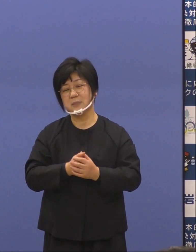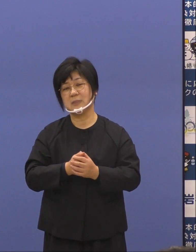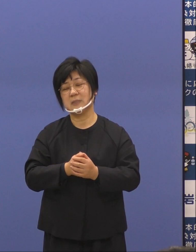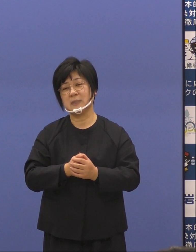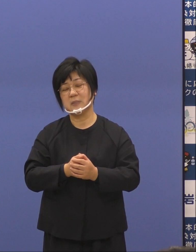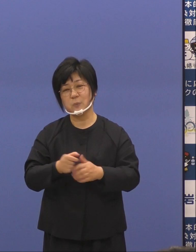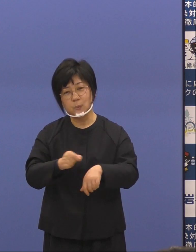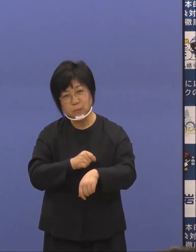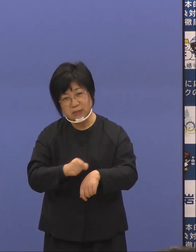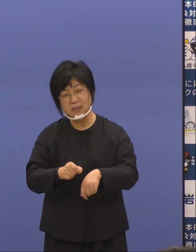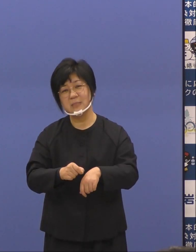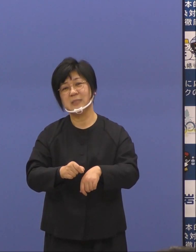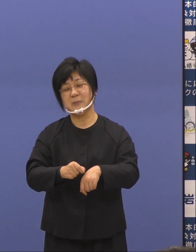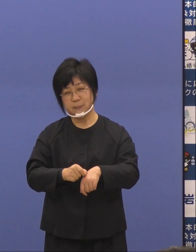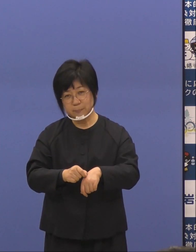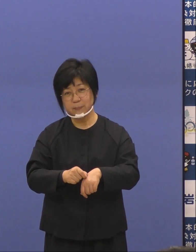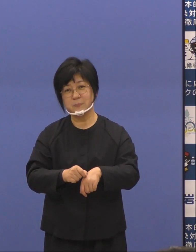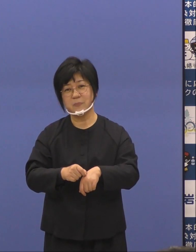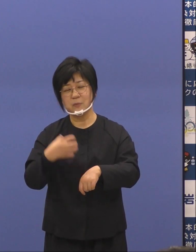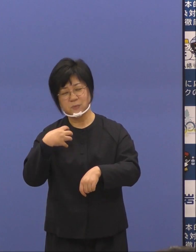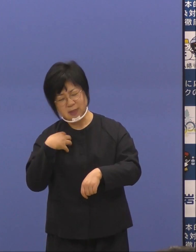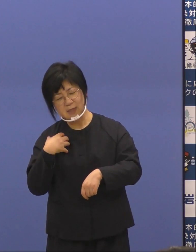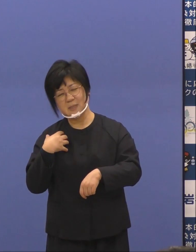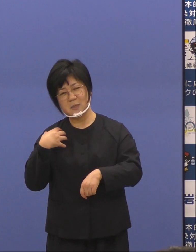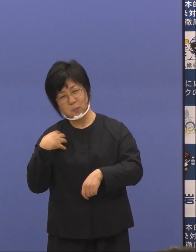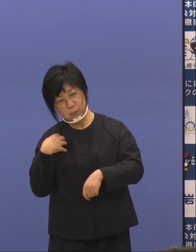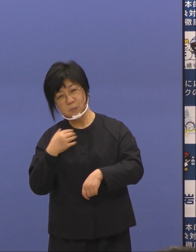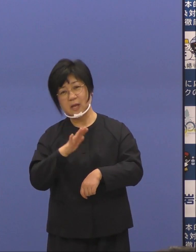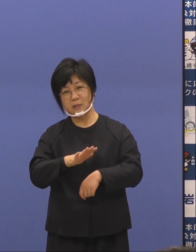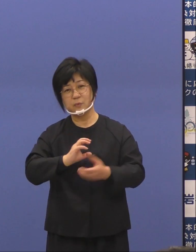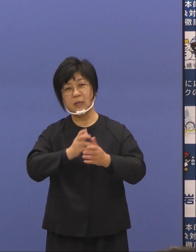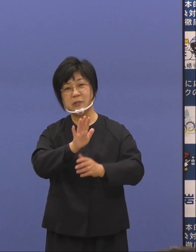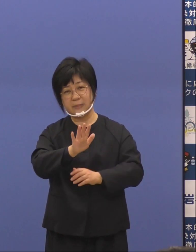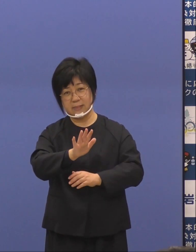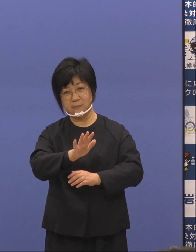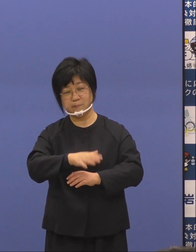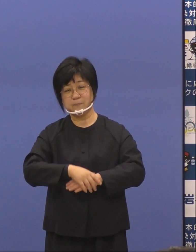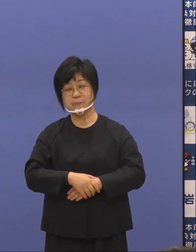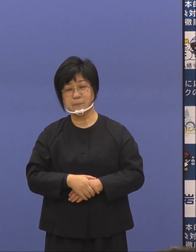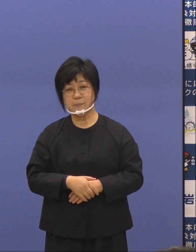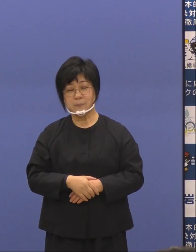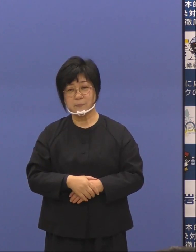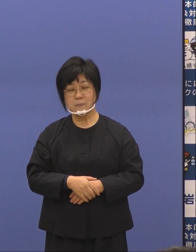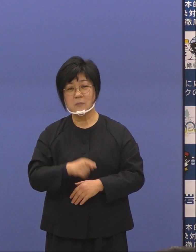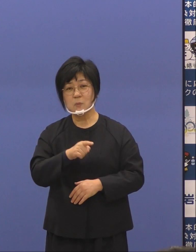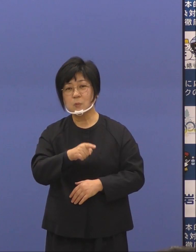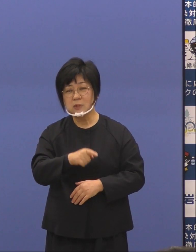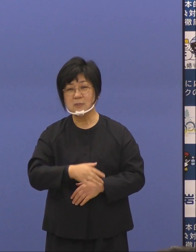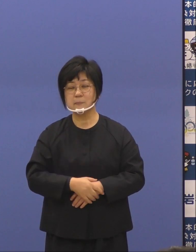その中でも特にそうなわけでありまして、そういうところにこう